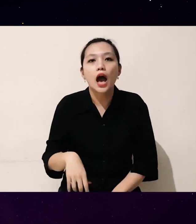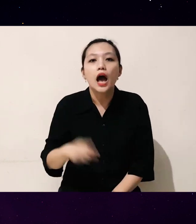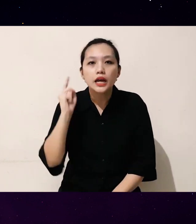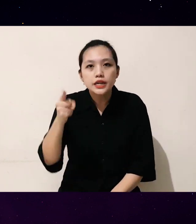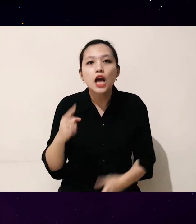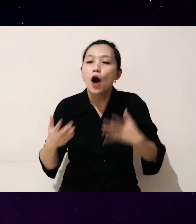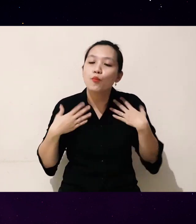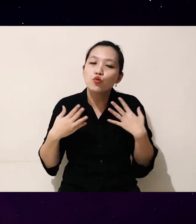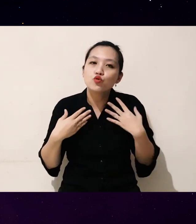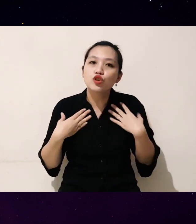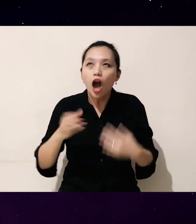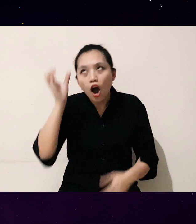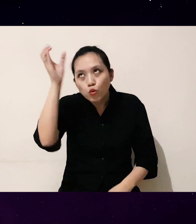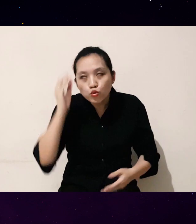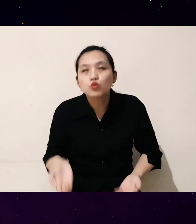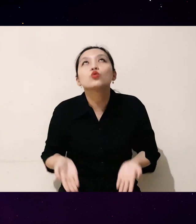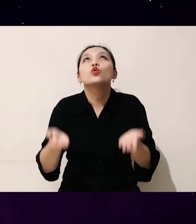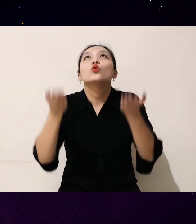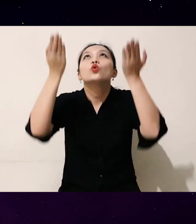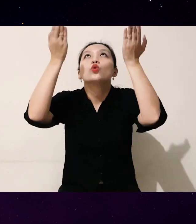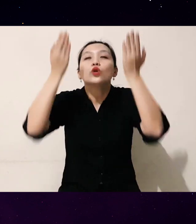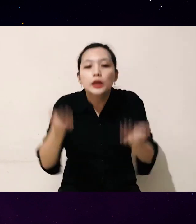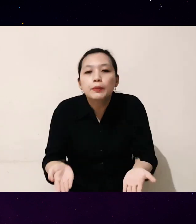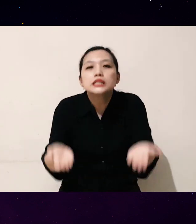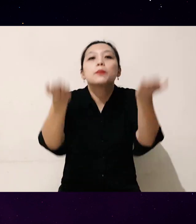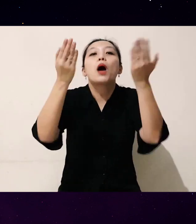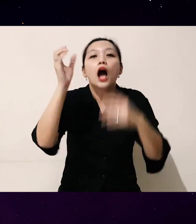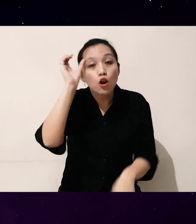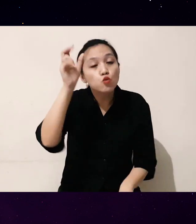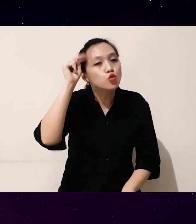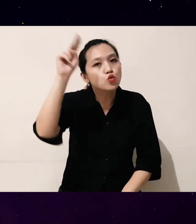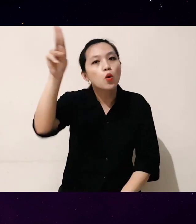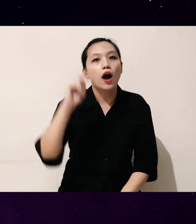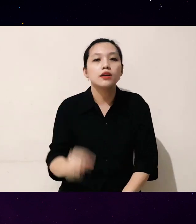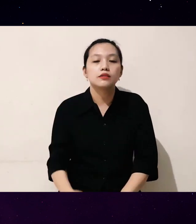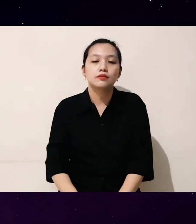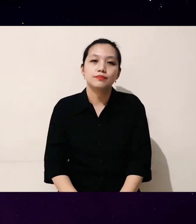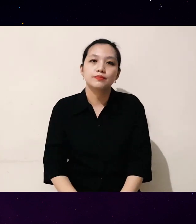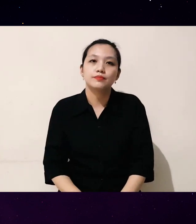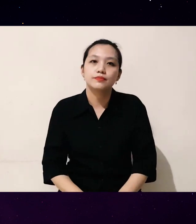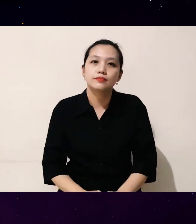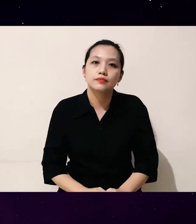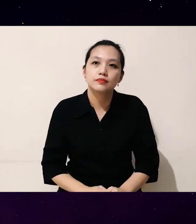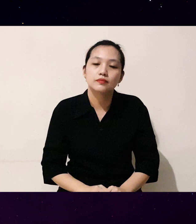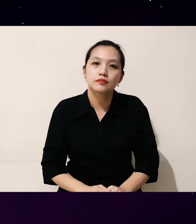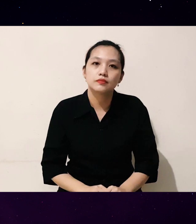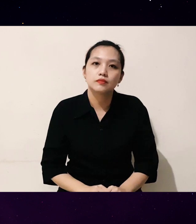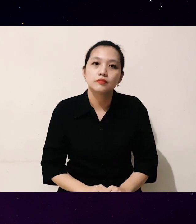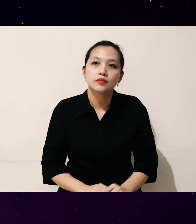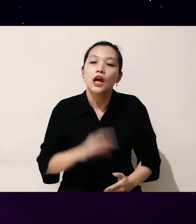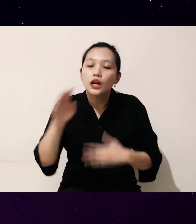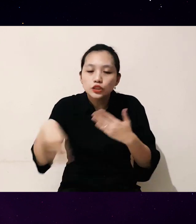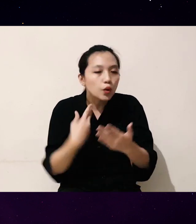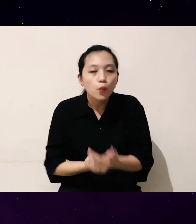Tuhan. Dia tidak mengambil apa yang Tuhan berikan kepada dia dan lebih meninggikan dirinya daripada Tuhan. Dan di tengah-tengah itu dia